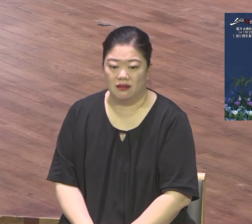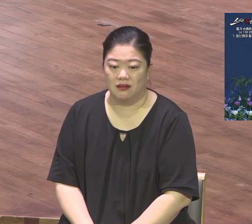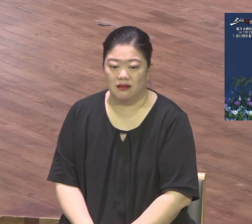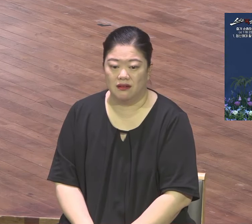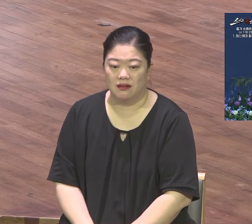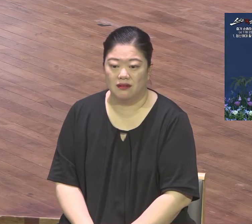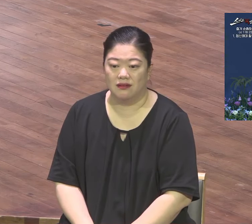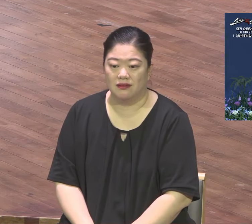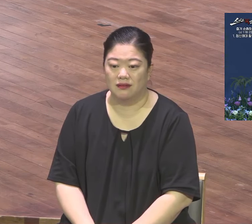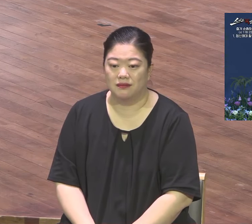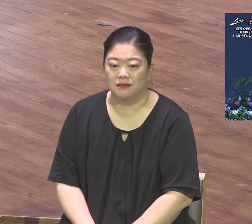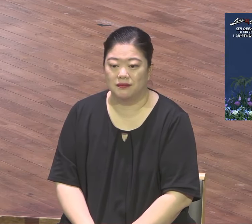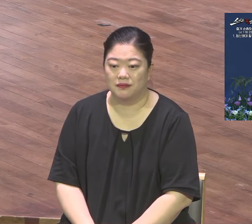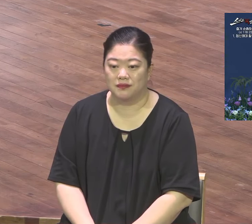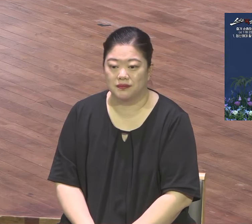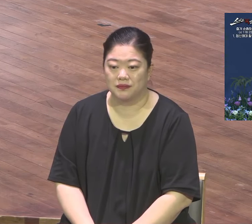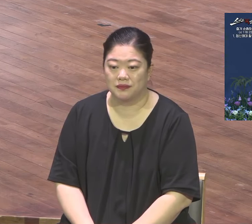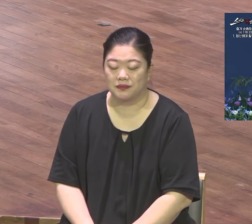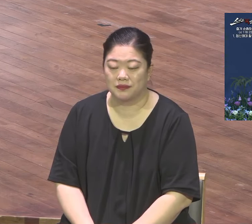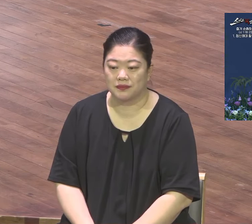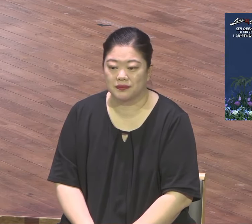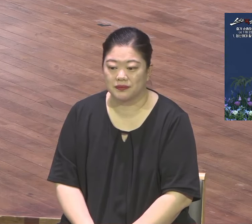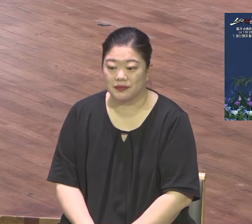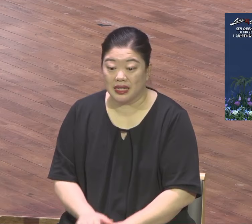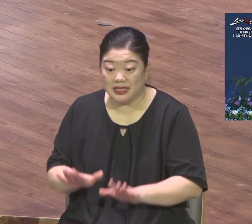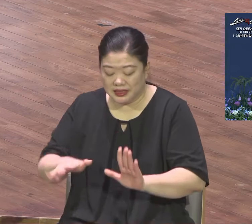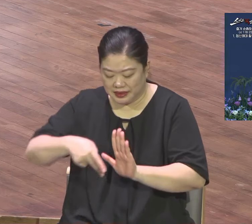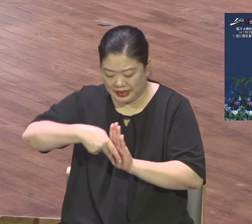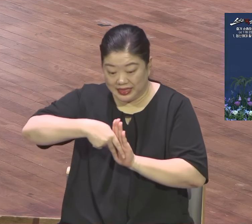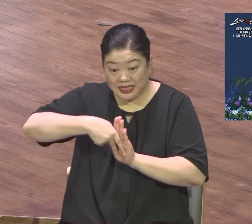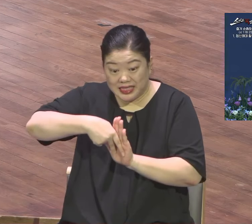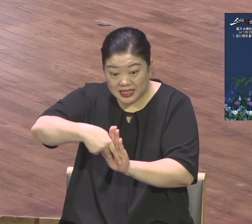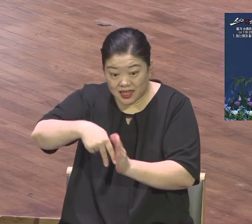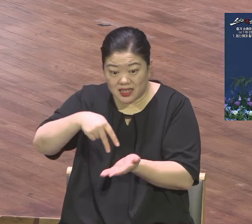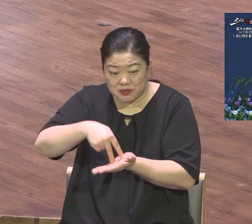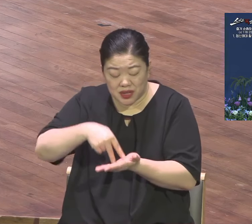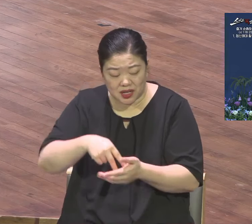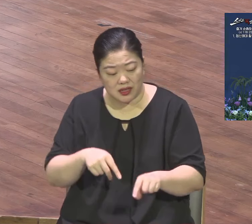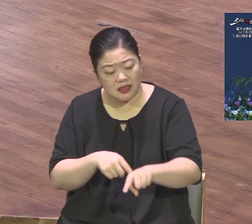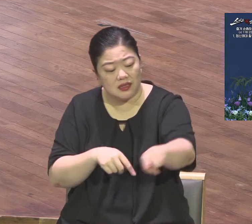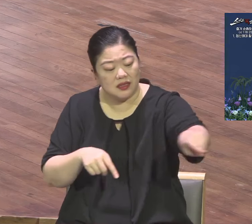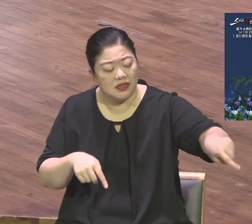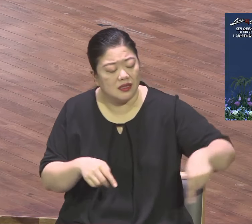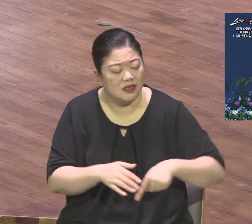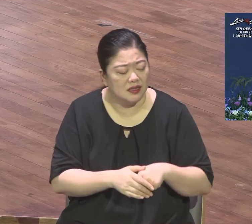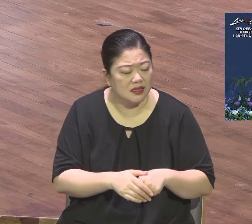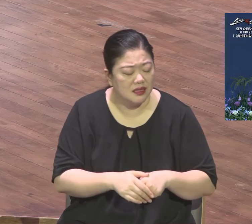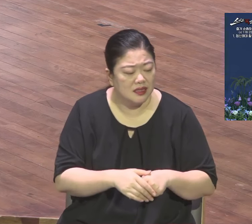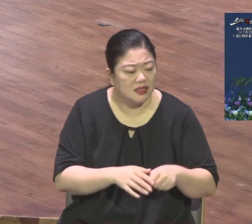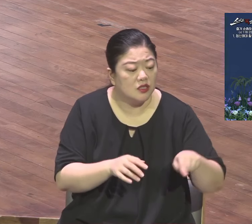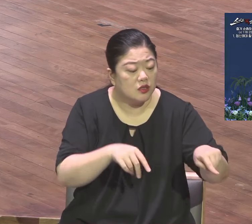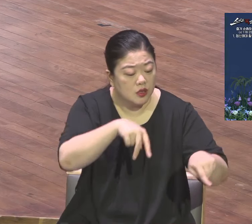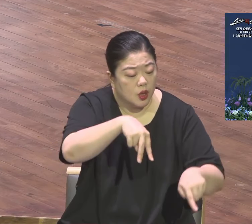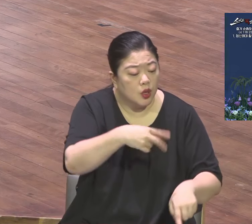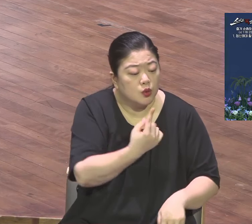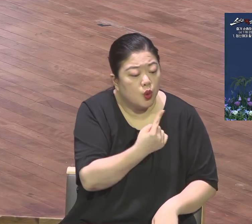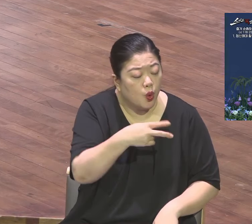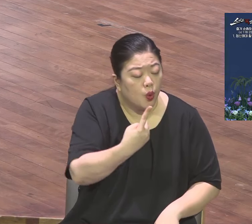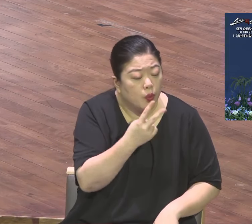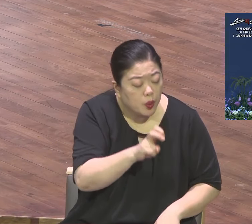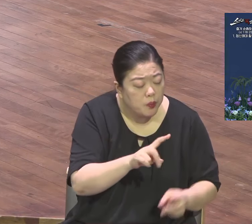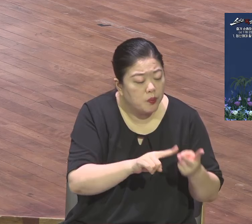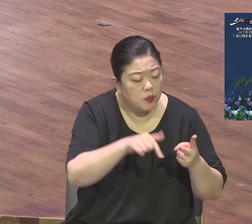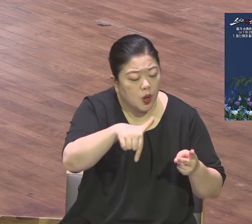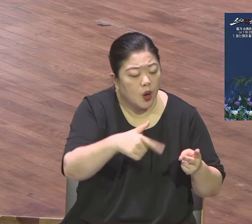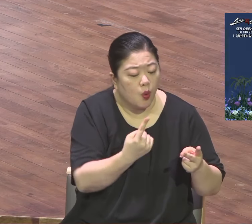한마디로 지금 이사야는 소돔과 고모라를 가지고 있지 말라고 했어. 이 소돔아,